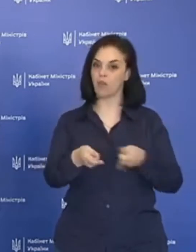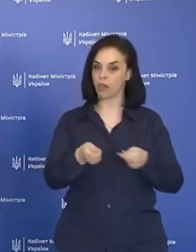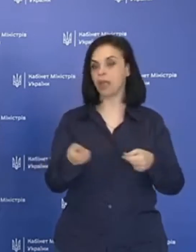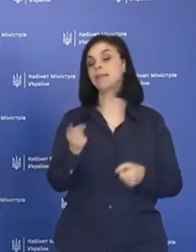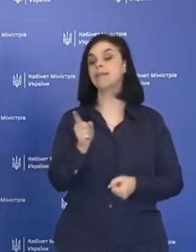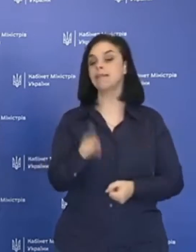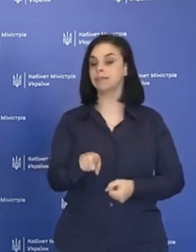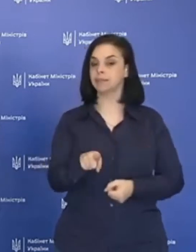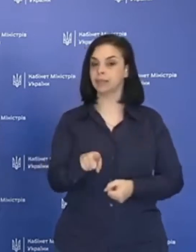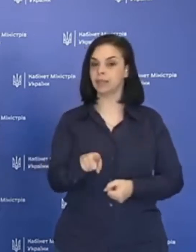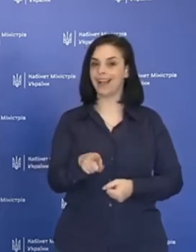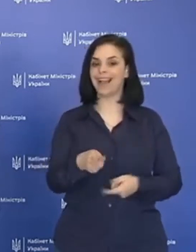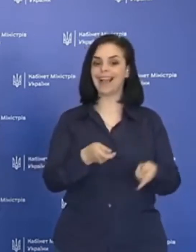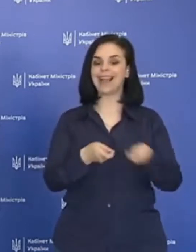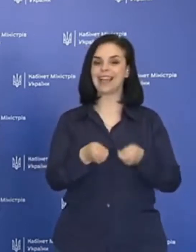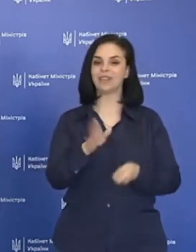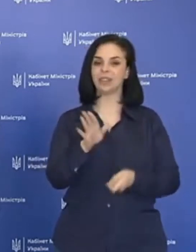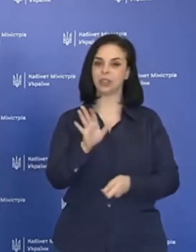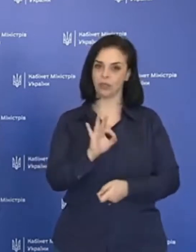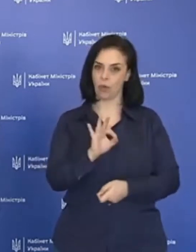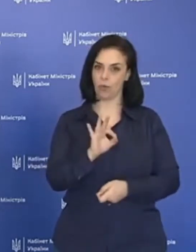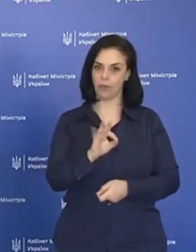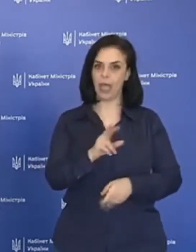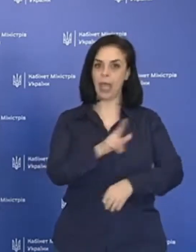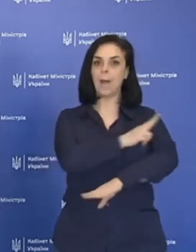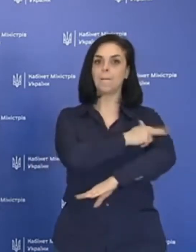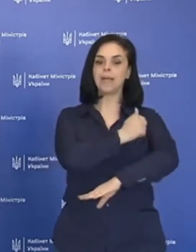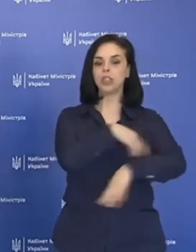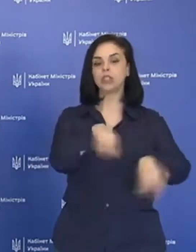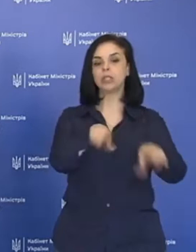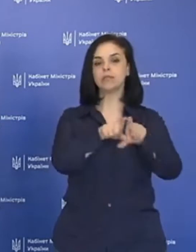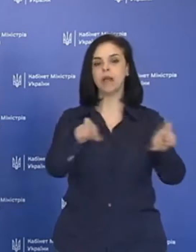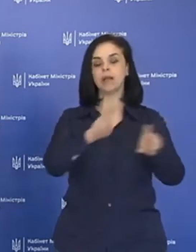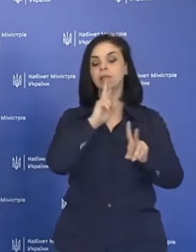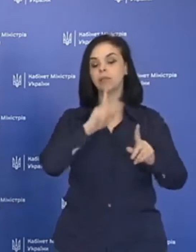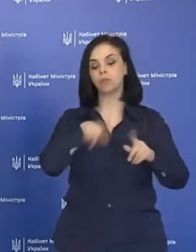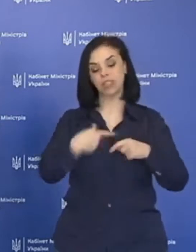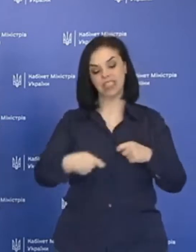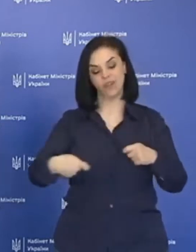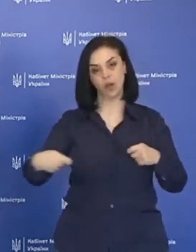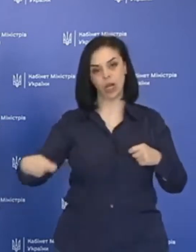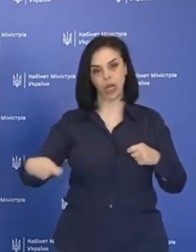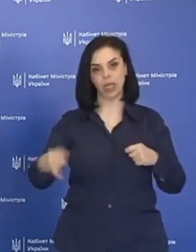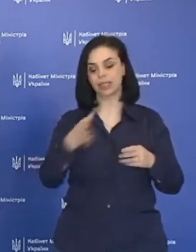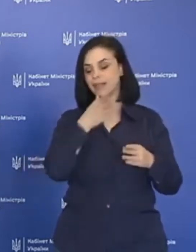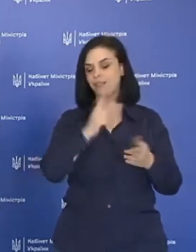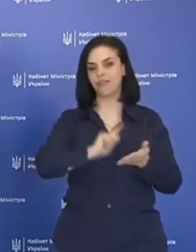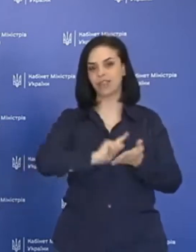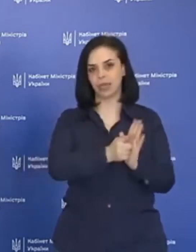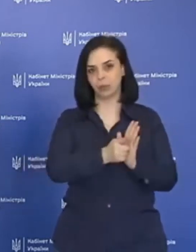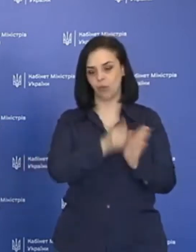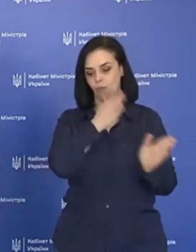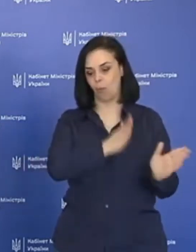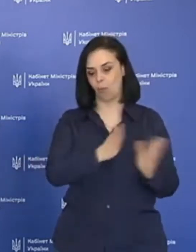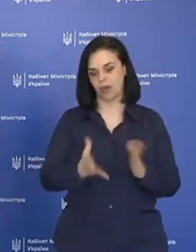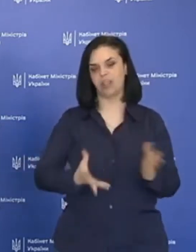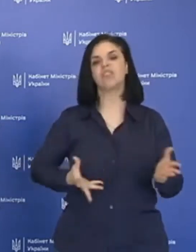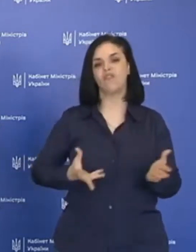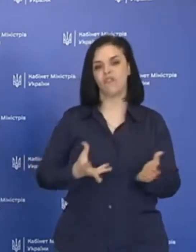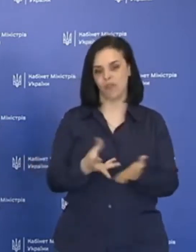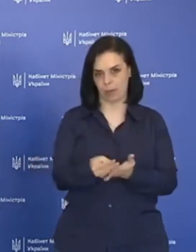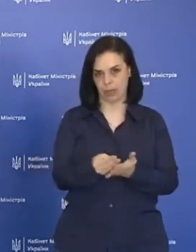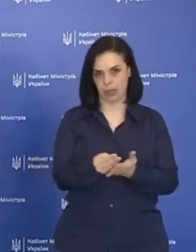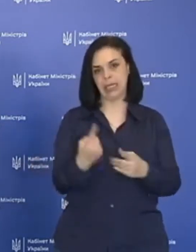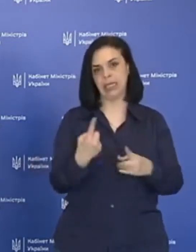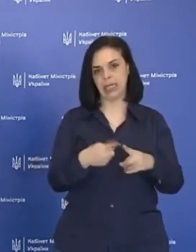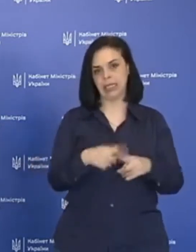та керівництво медичних закладів не буде зволікати і в терміновому порядку